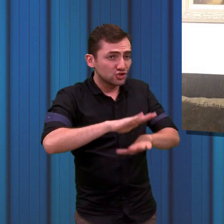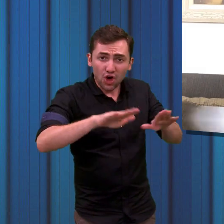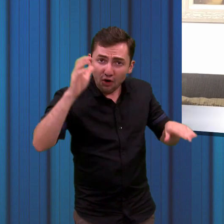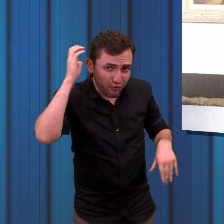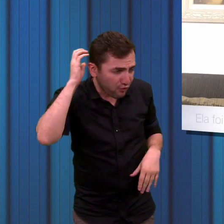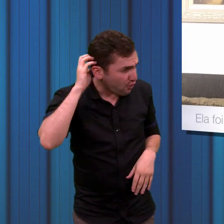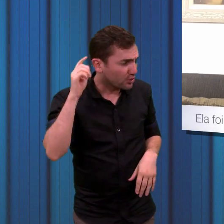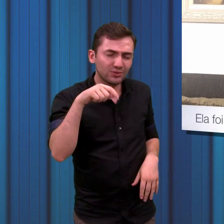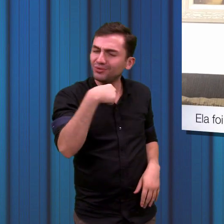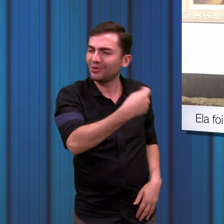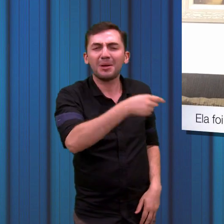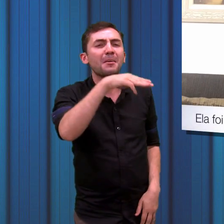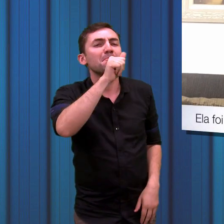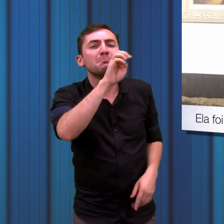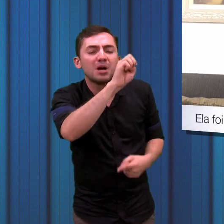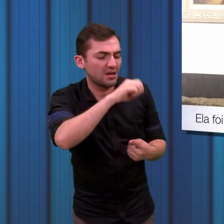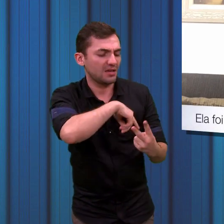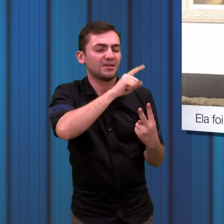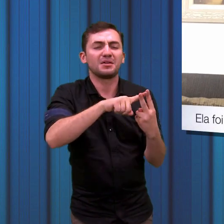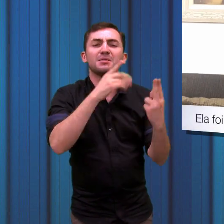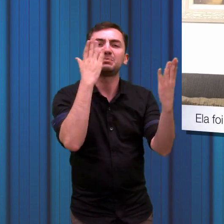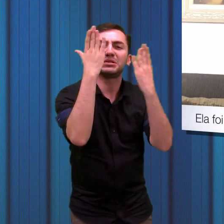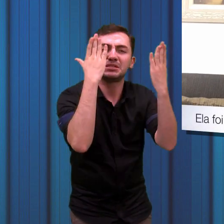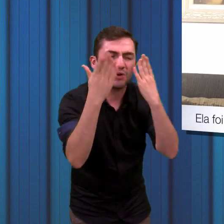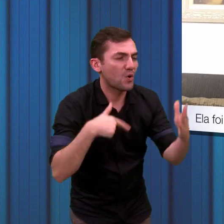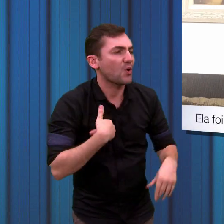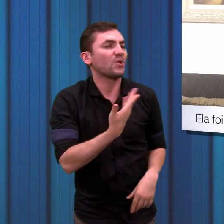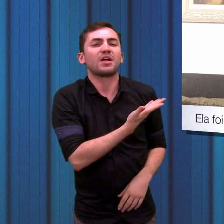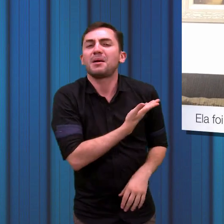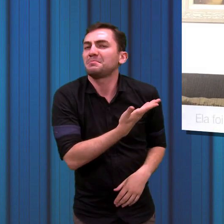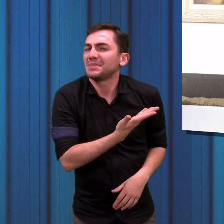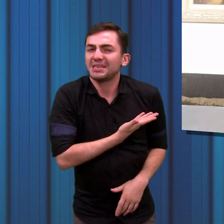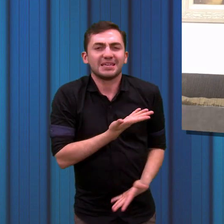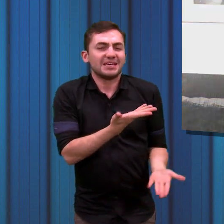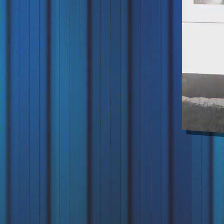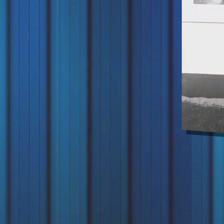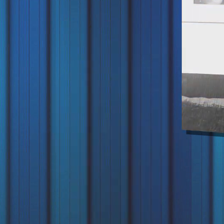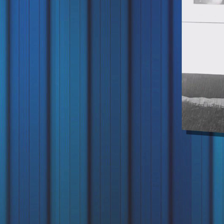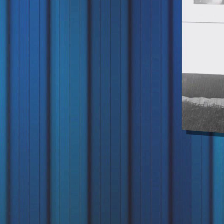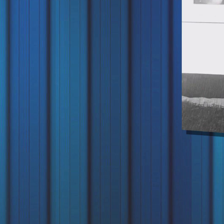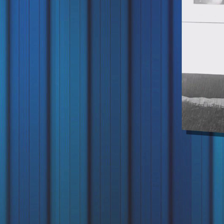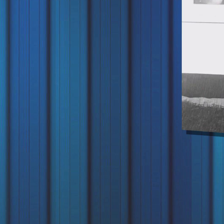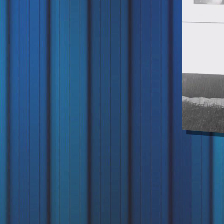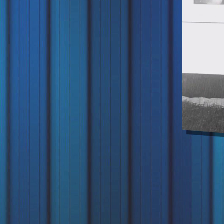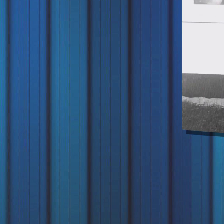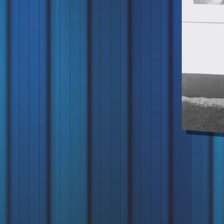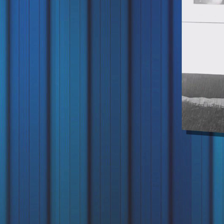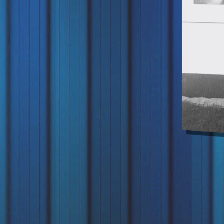que fono. Ela foi uma mãe, psicóloga, amiga.